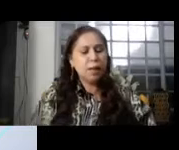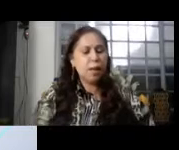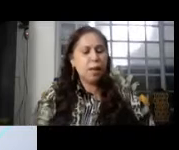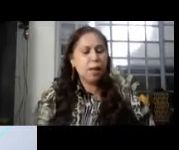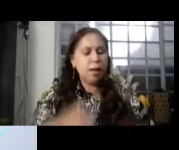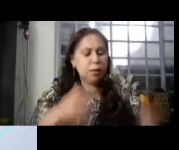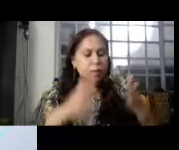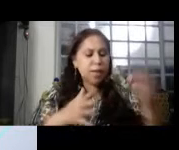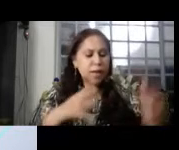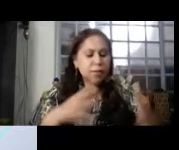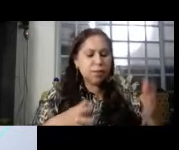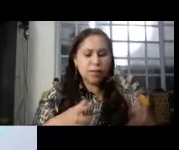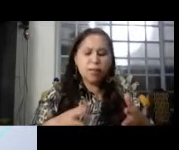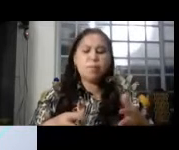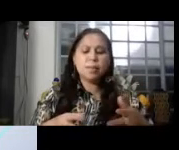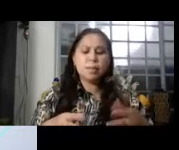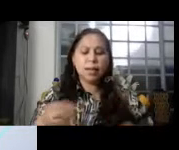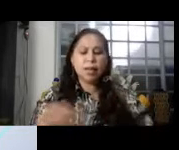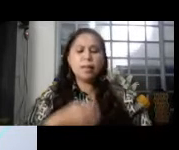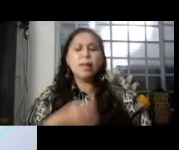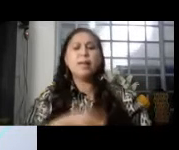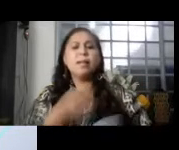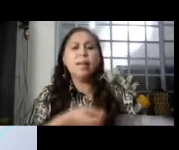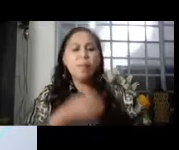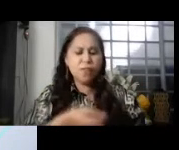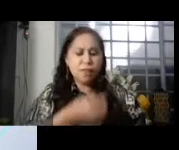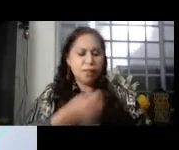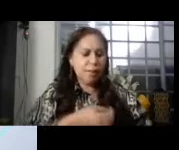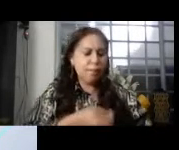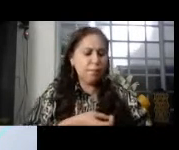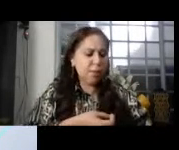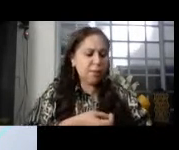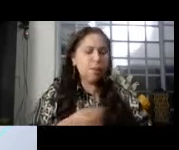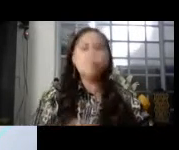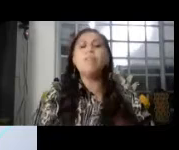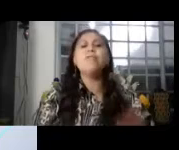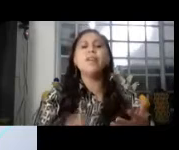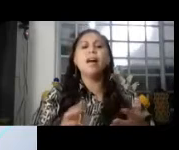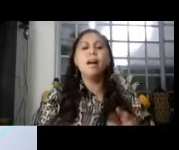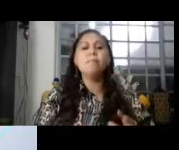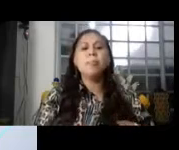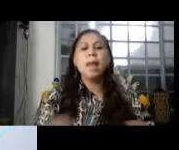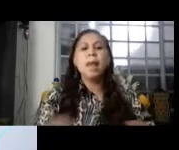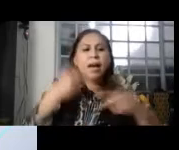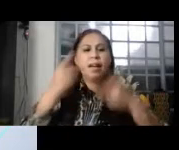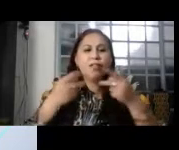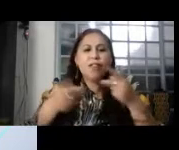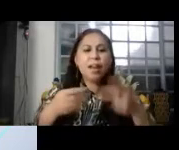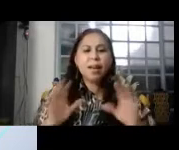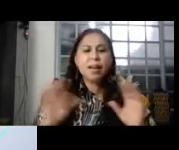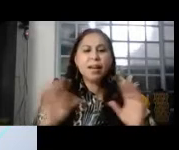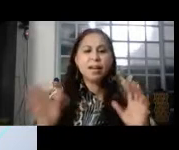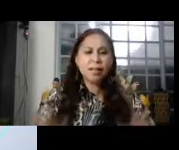que o diálogo em Libras ele tenha vida, porque senão vai ficar aquela